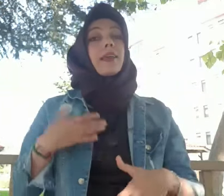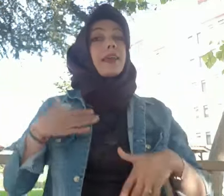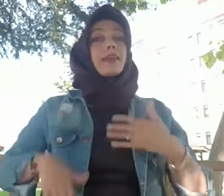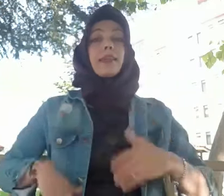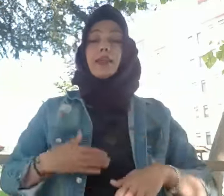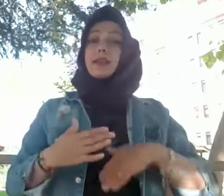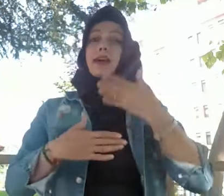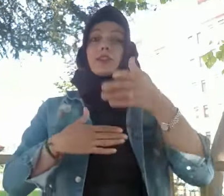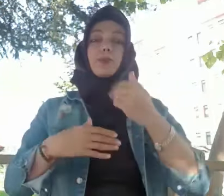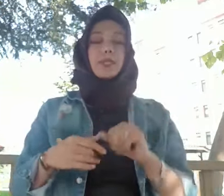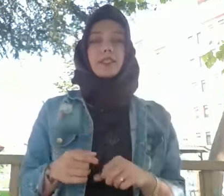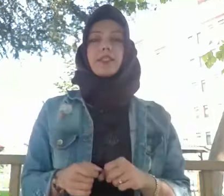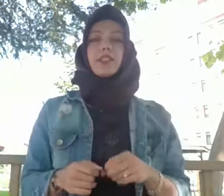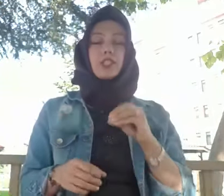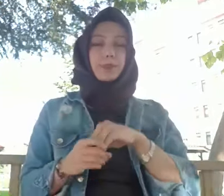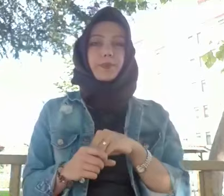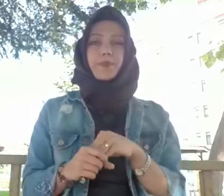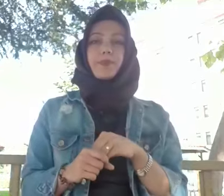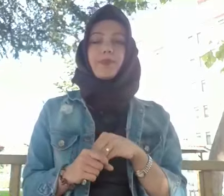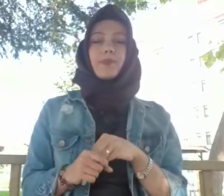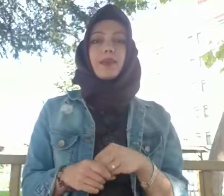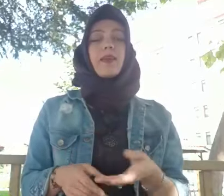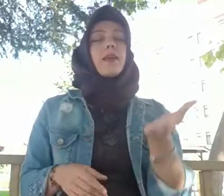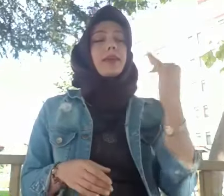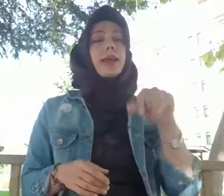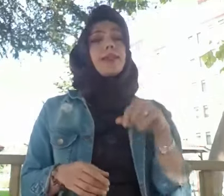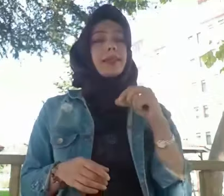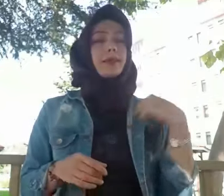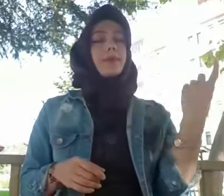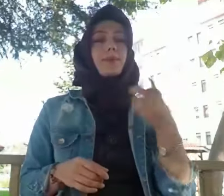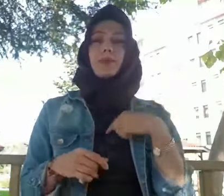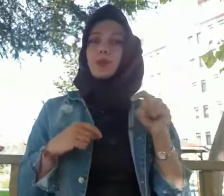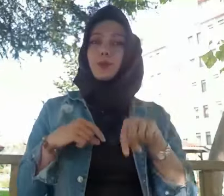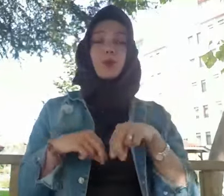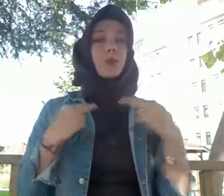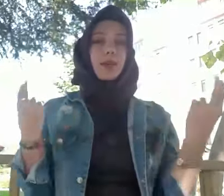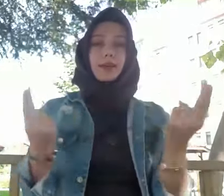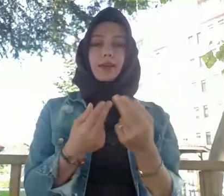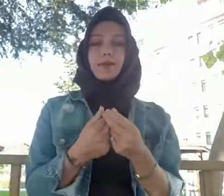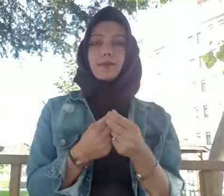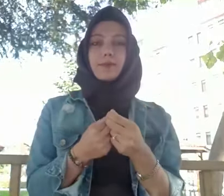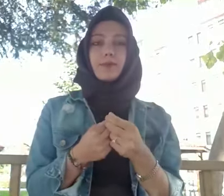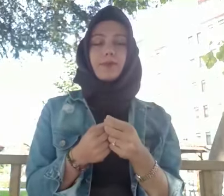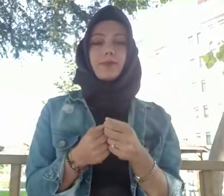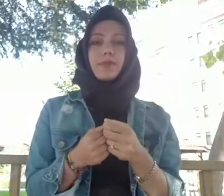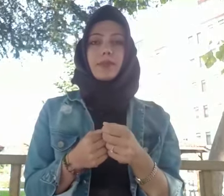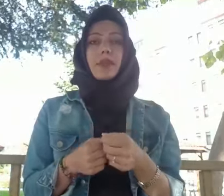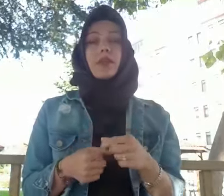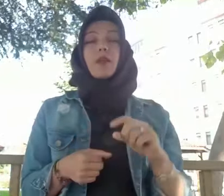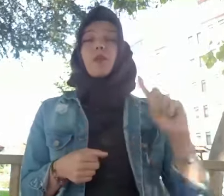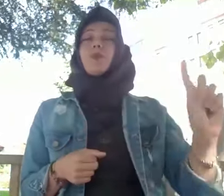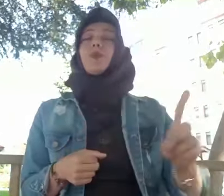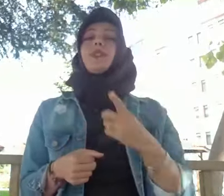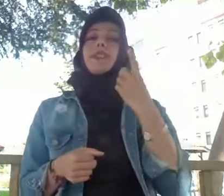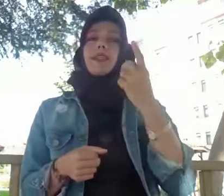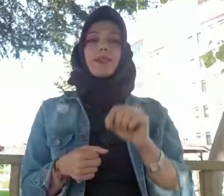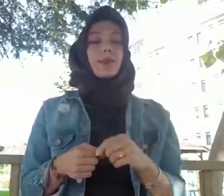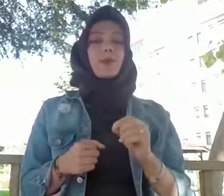Aşmak için geldik biz bu dünyaya. Mucizeleri göstermek için